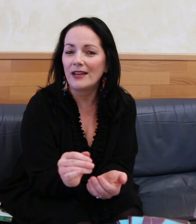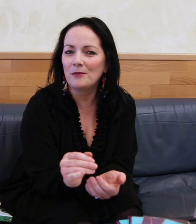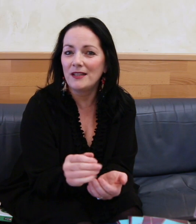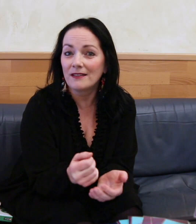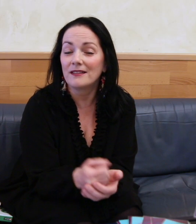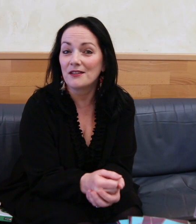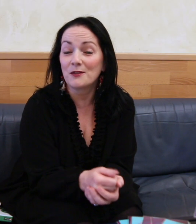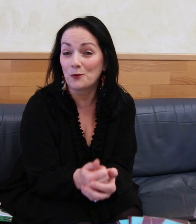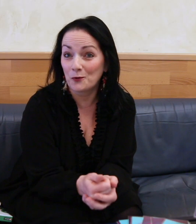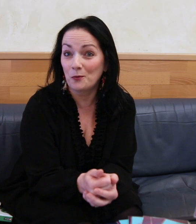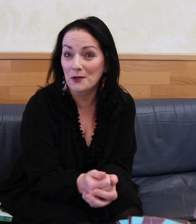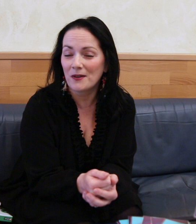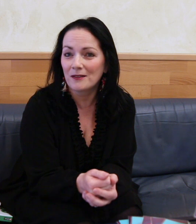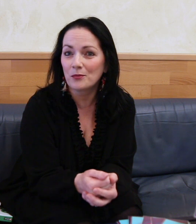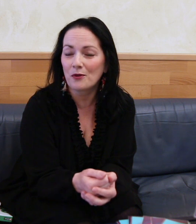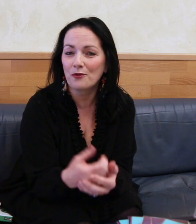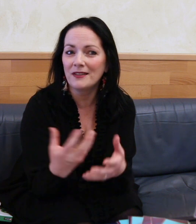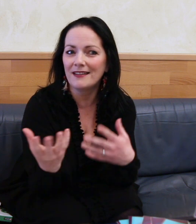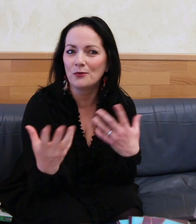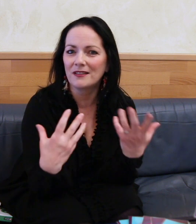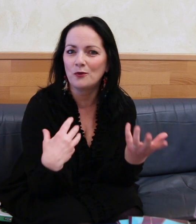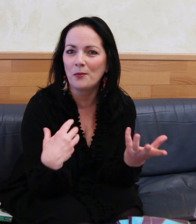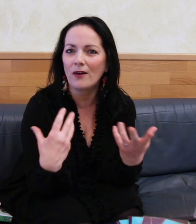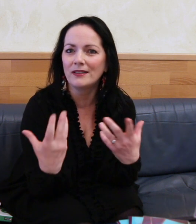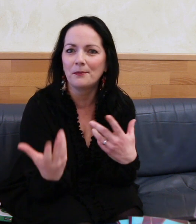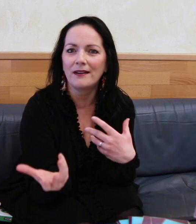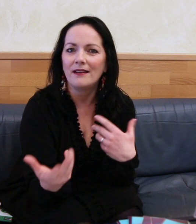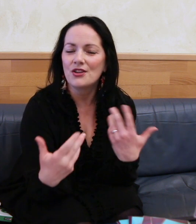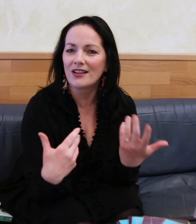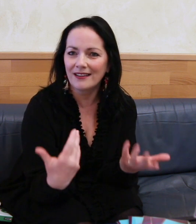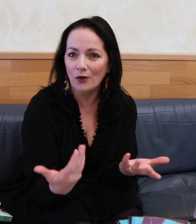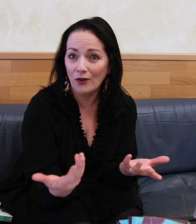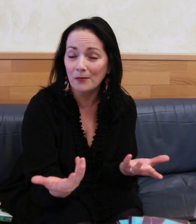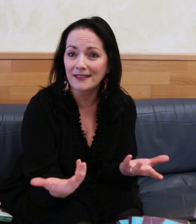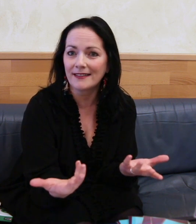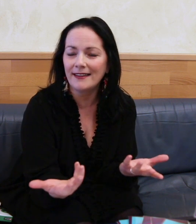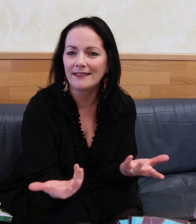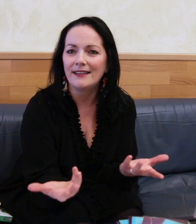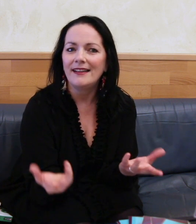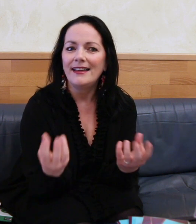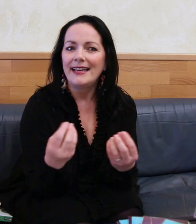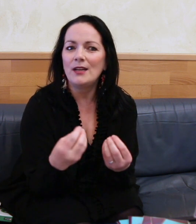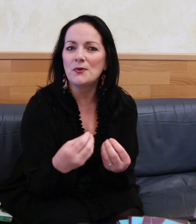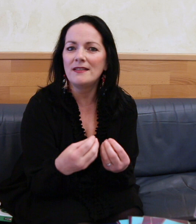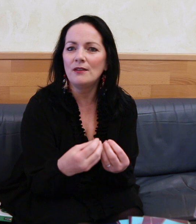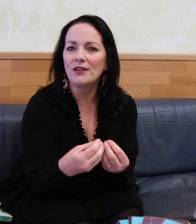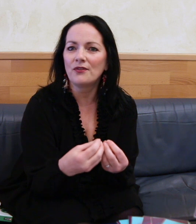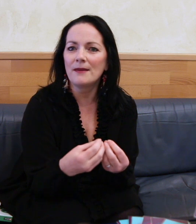Être bilingue, c'est déjà super chouette pour l'enfant. Il a donc ses 2 parents qui parlent chacun leur langue maternelle. Et le signe vient